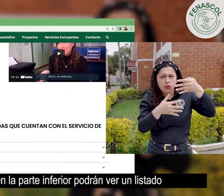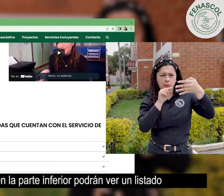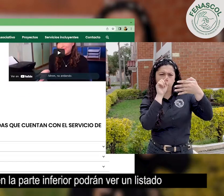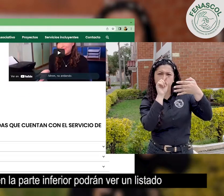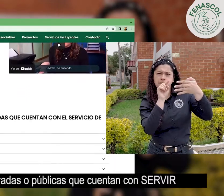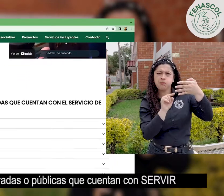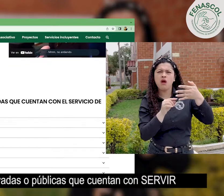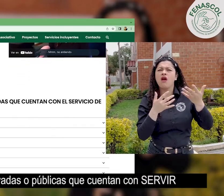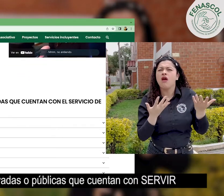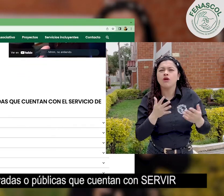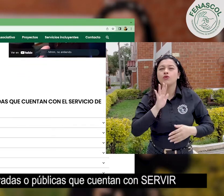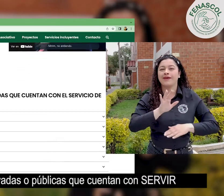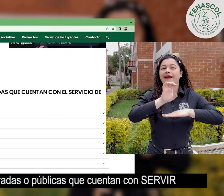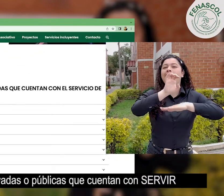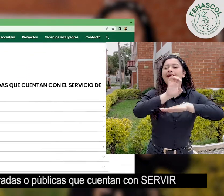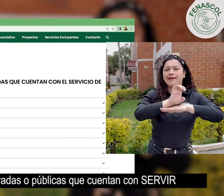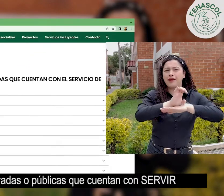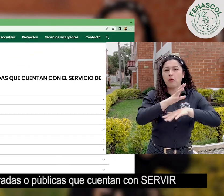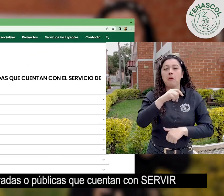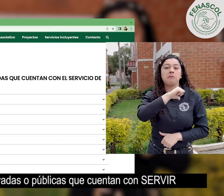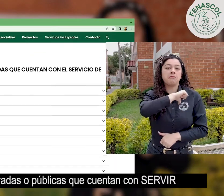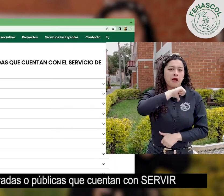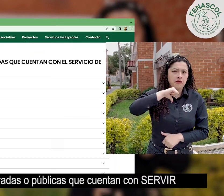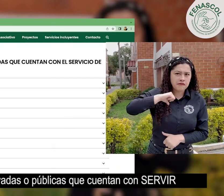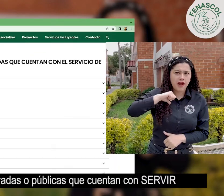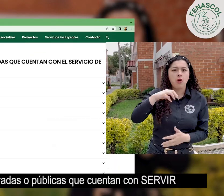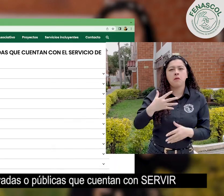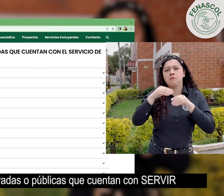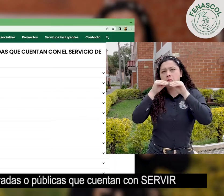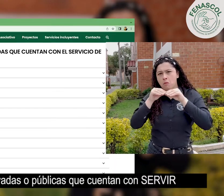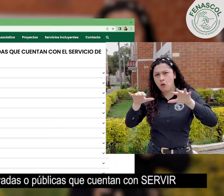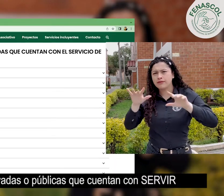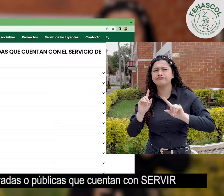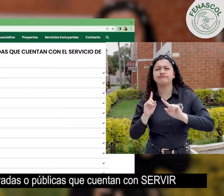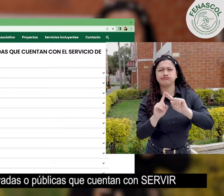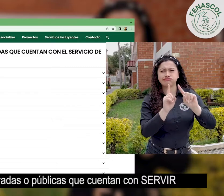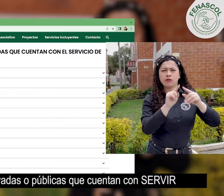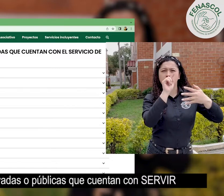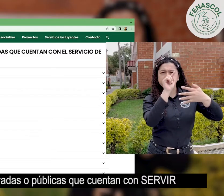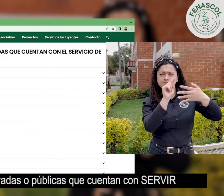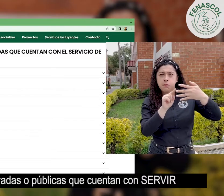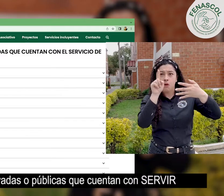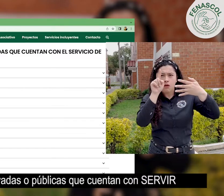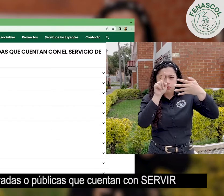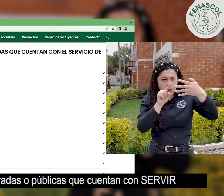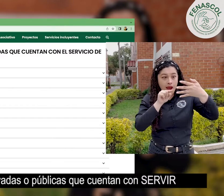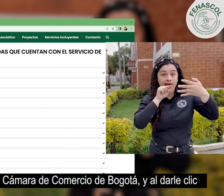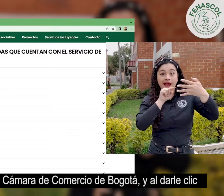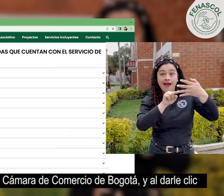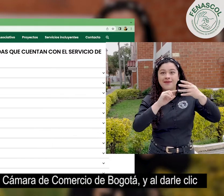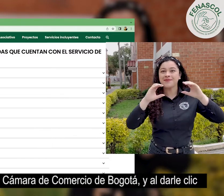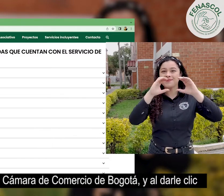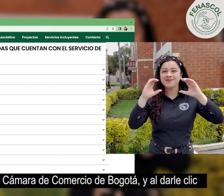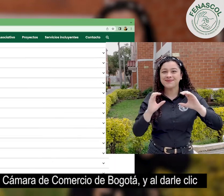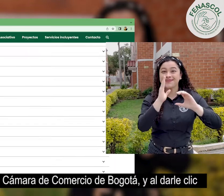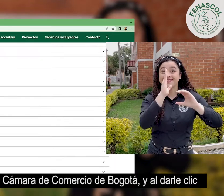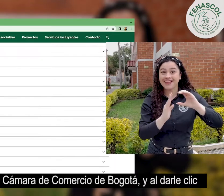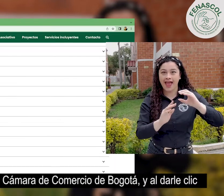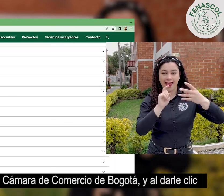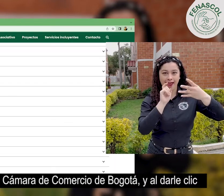listado de entidades privadas o públicas que cuentan con SERVIR. Dentro de ellas está la Cámara de